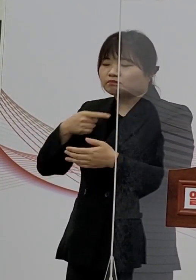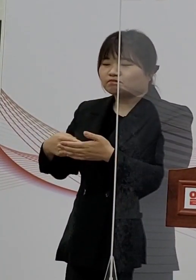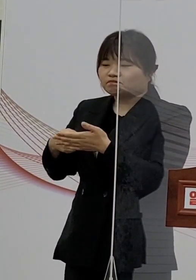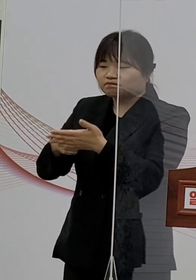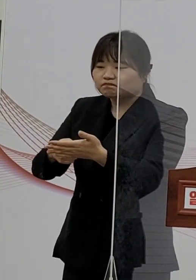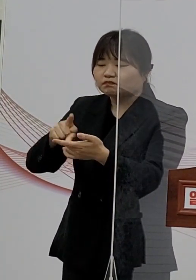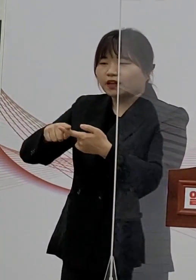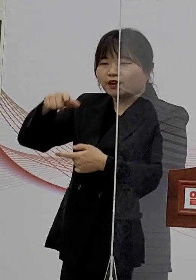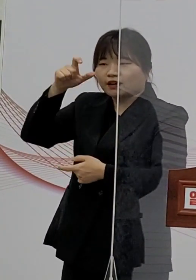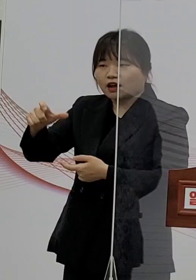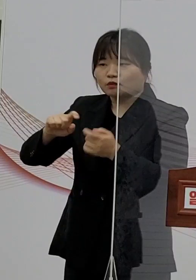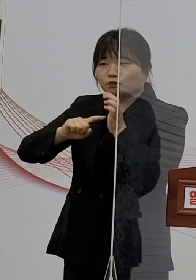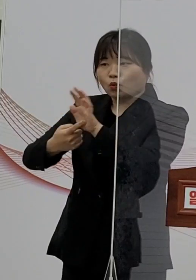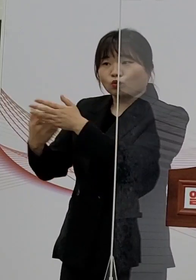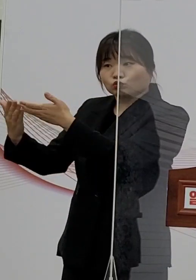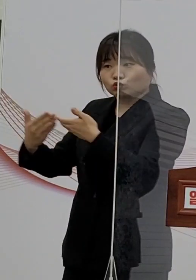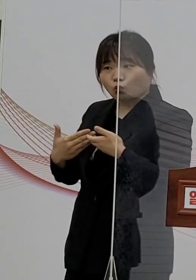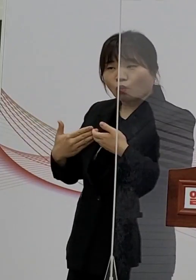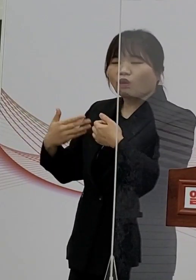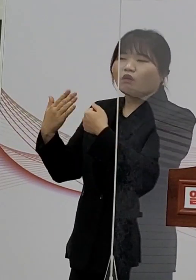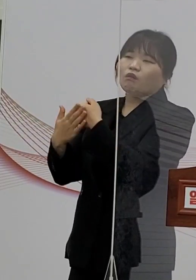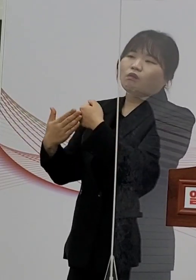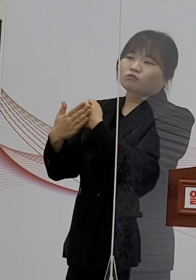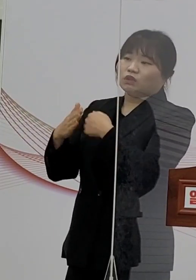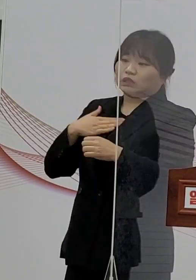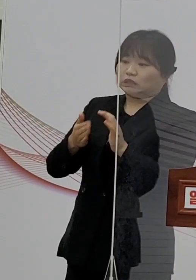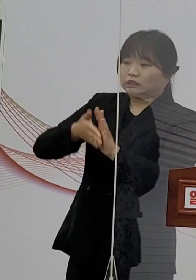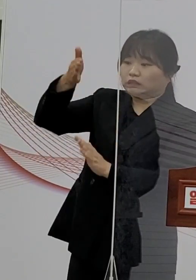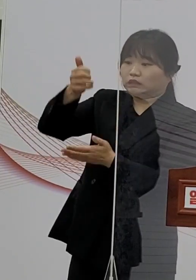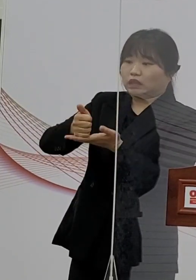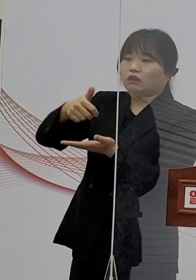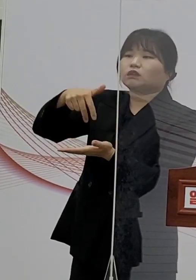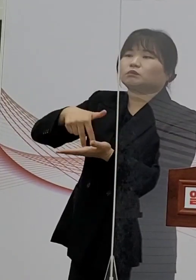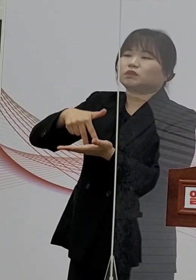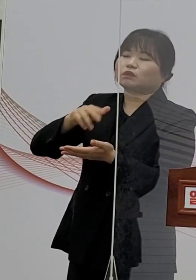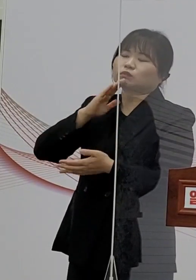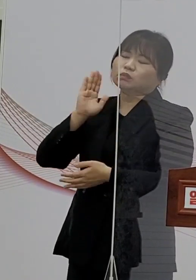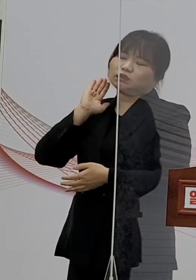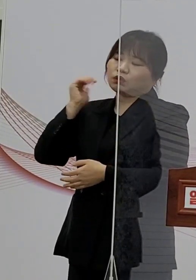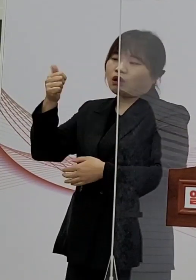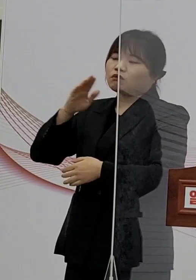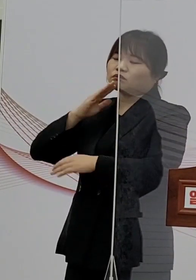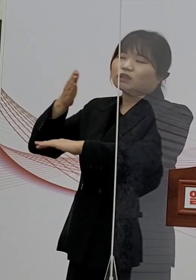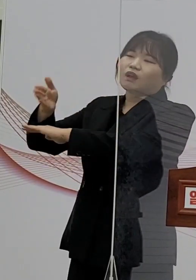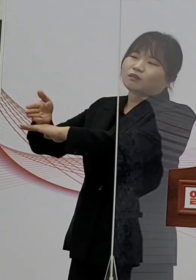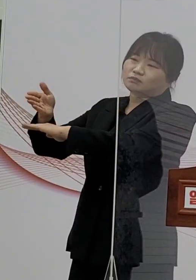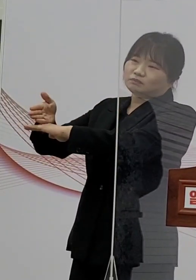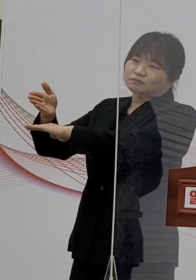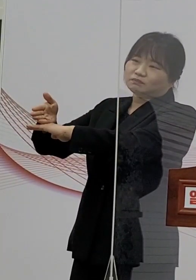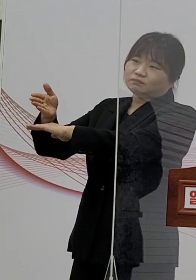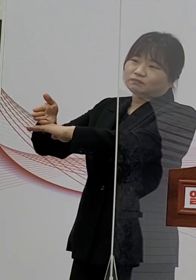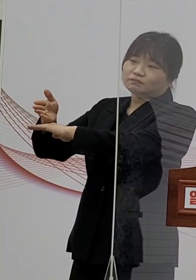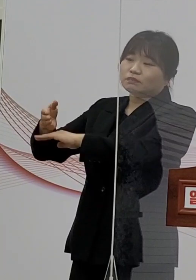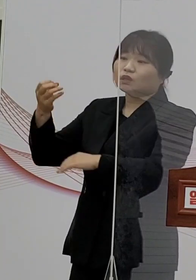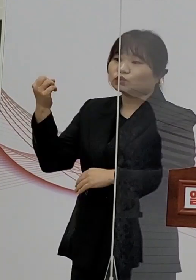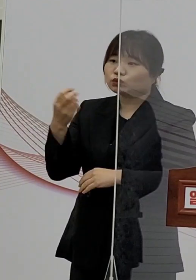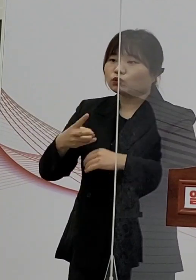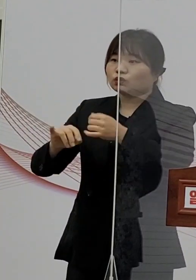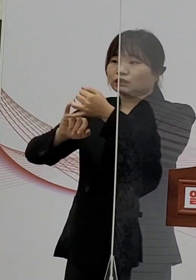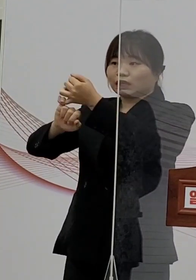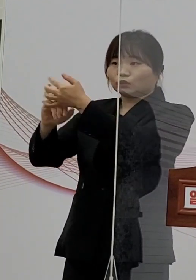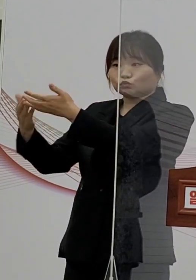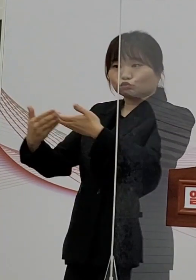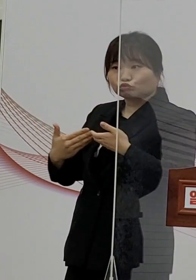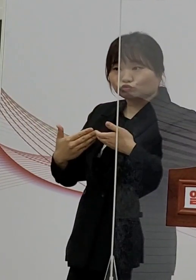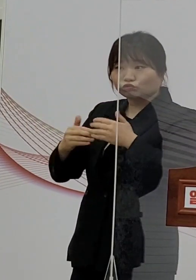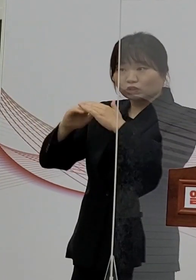대해서 대전 광역시장의 입장으로서 대통령께 감사드리고 또 대통령께서 약속하신 이런